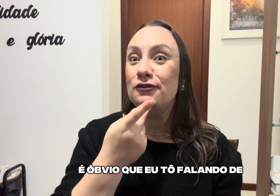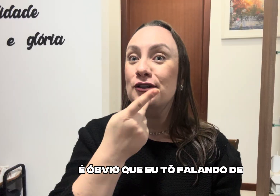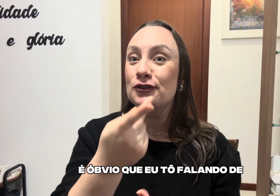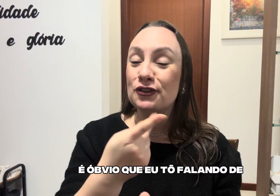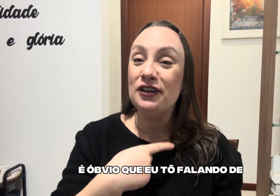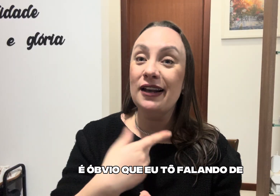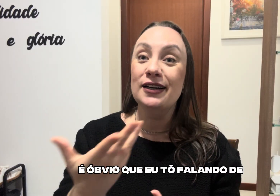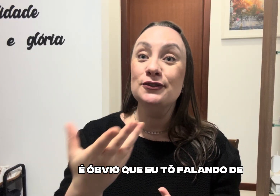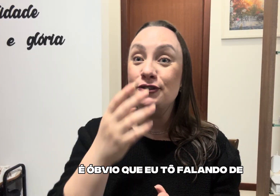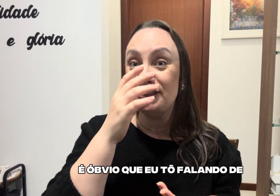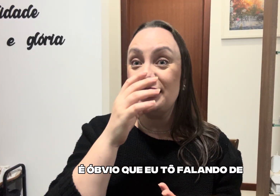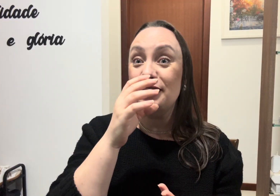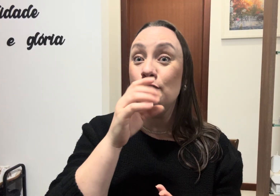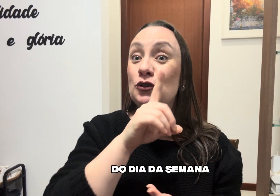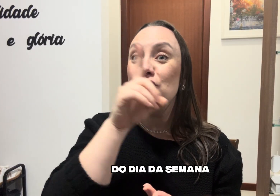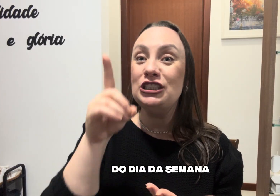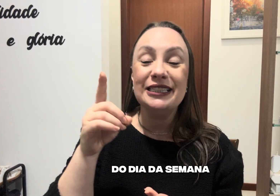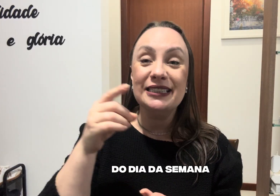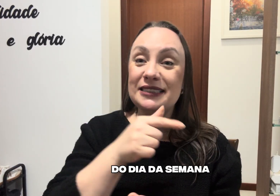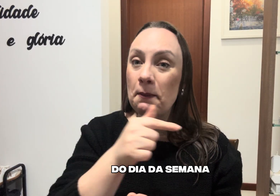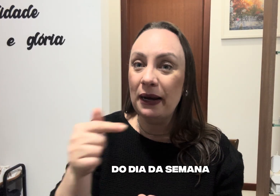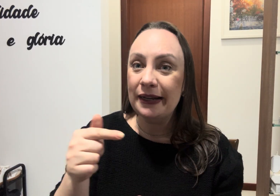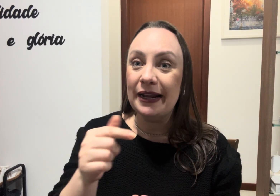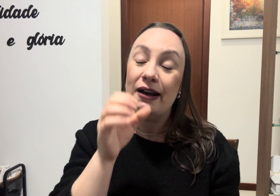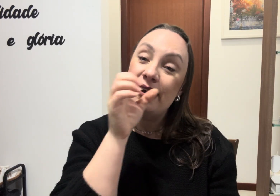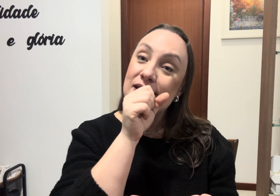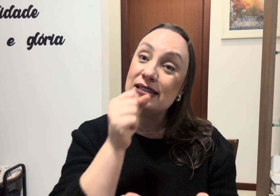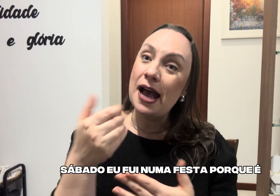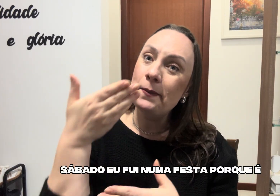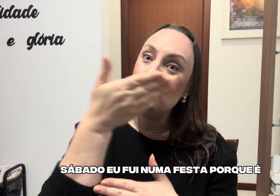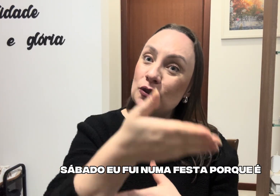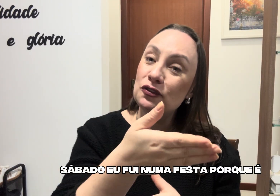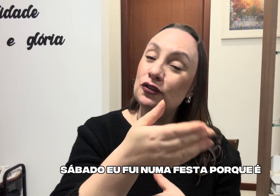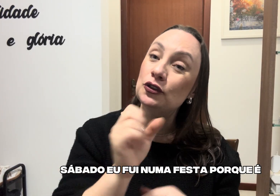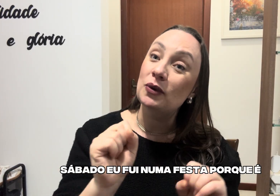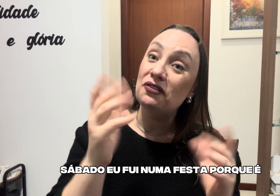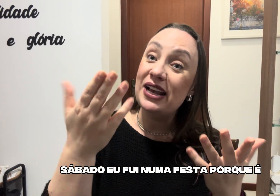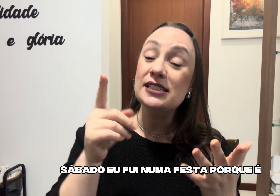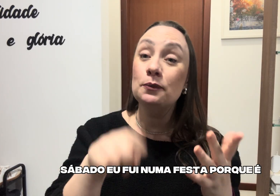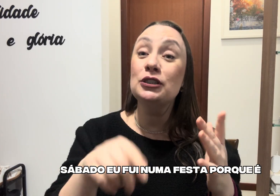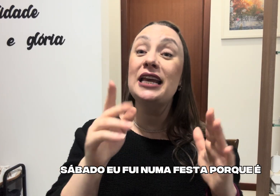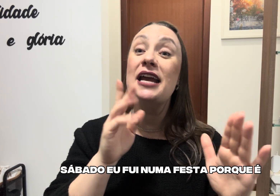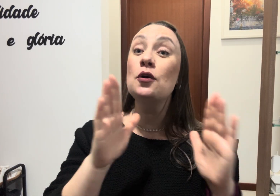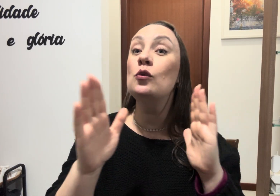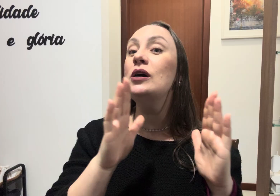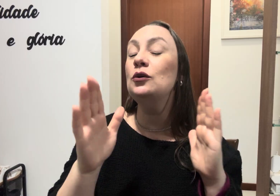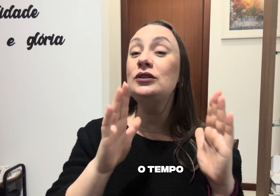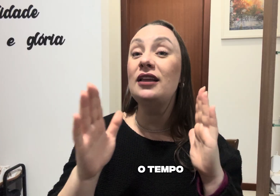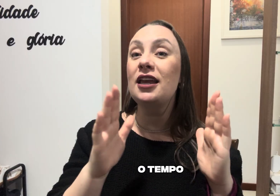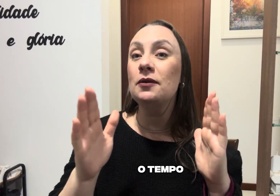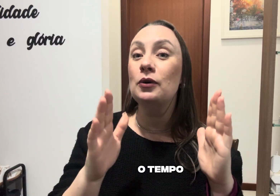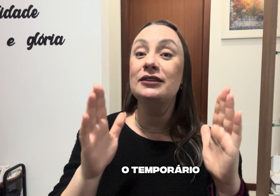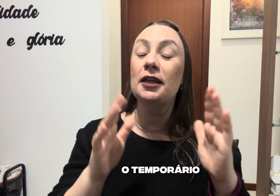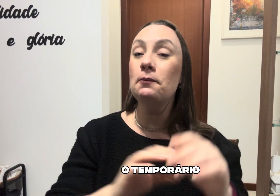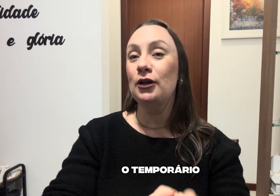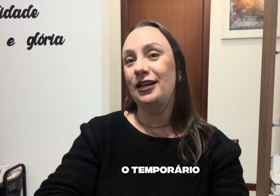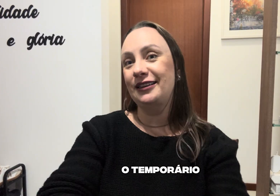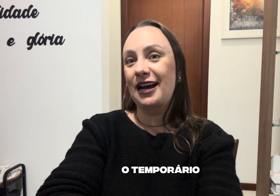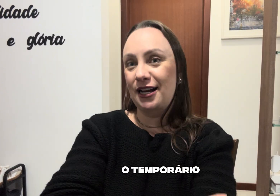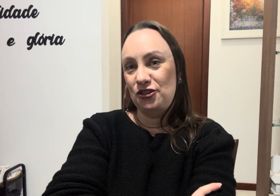que eu tô falando do dia da semana. Sábado eu fui numa festa porque é o tempo, a